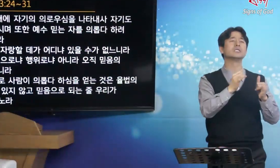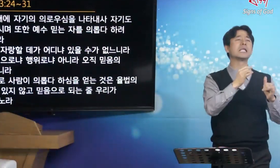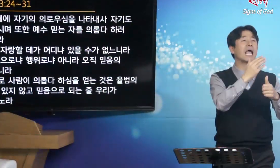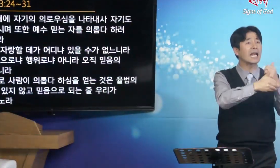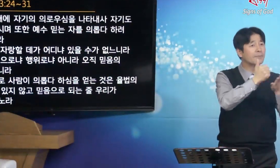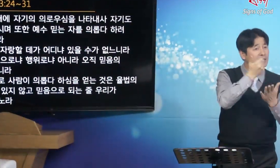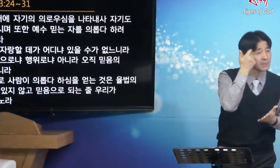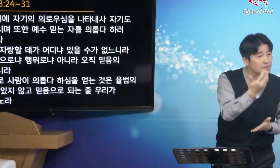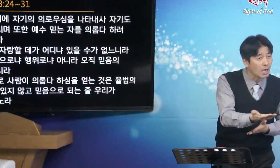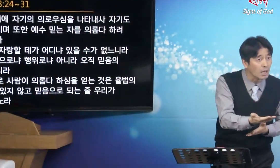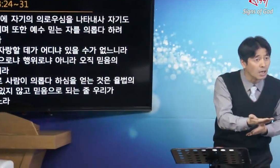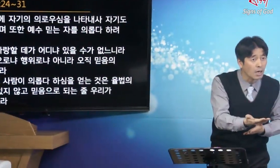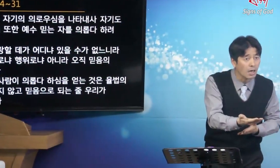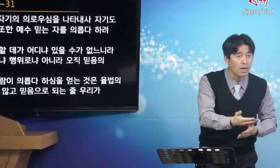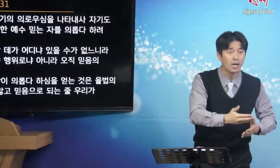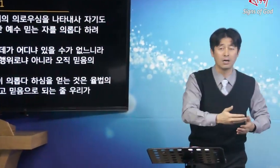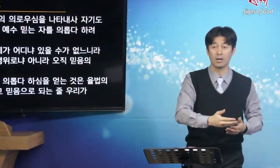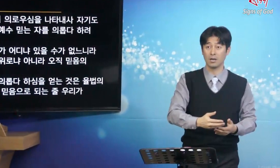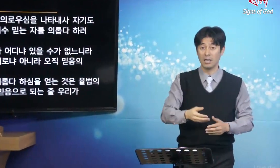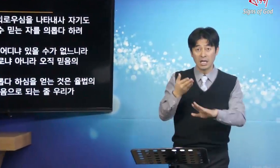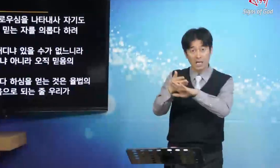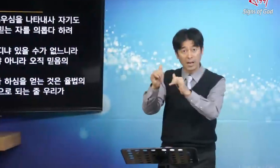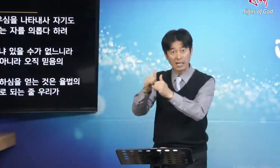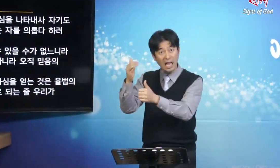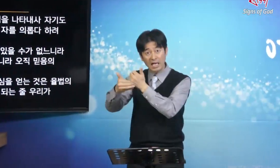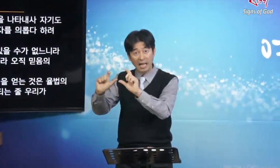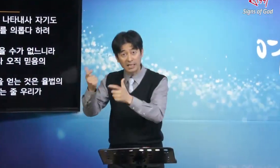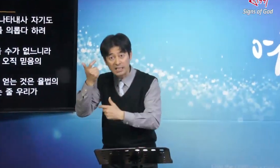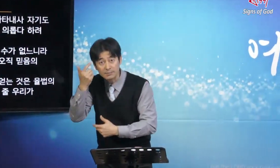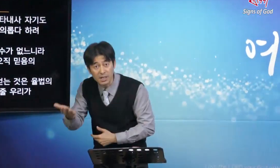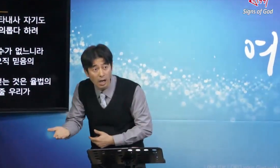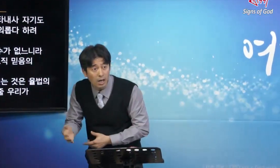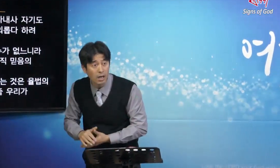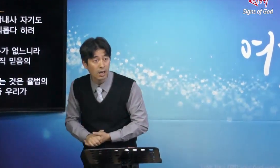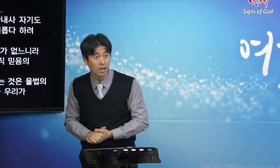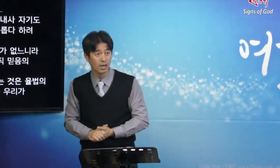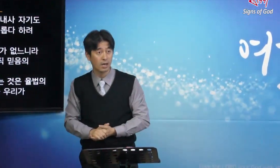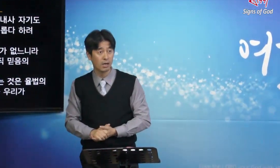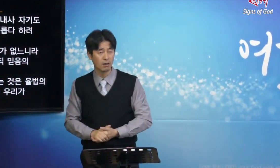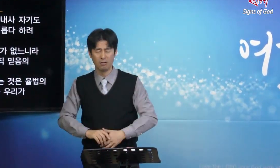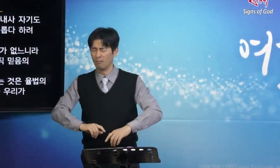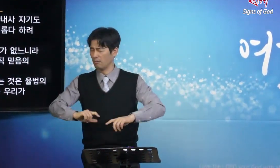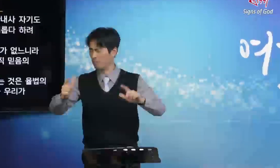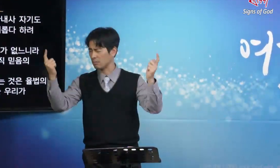때문에 유대인들의 하나님이냐 이방인들의 하나님은 아니냐,